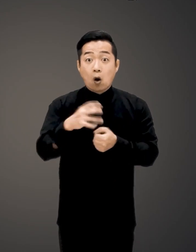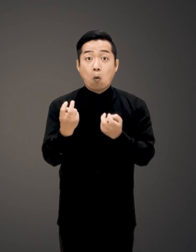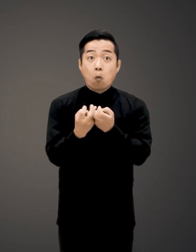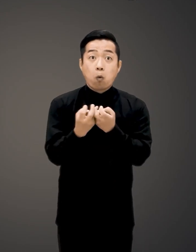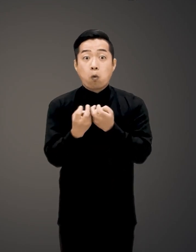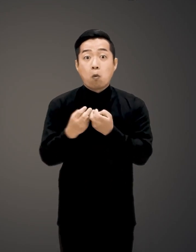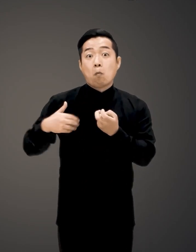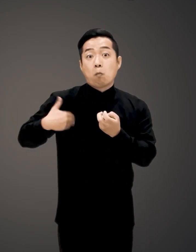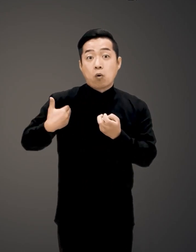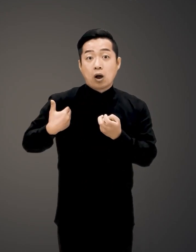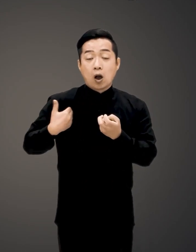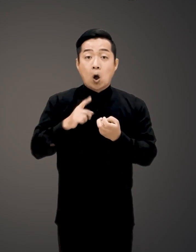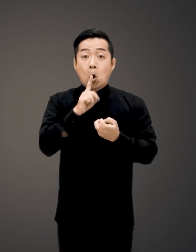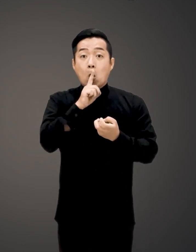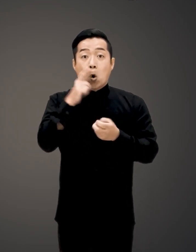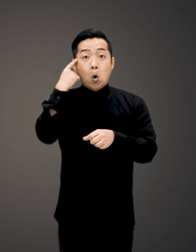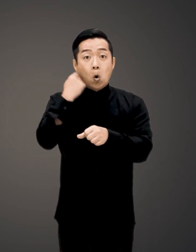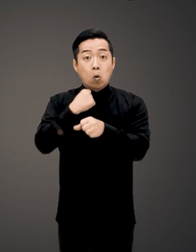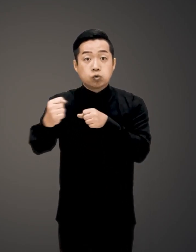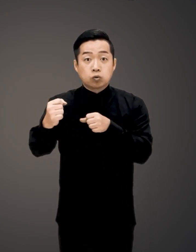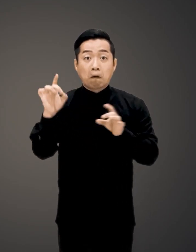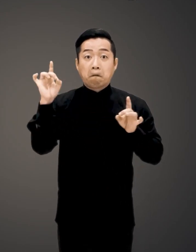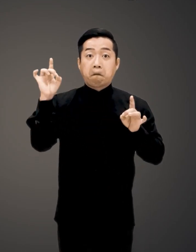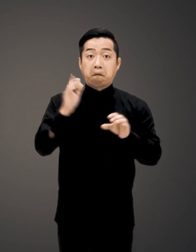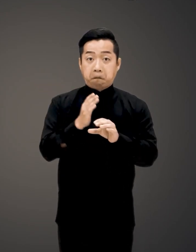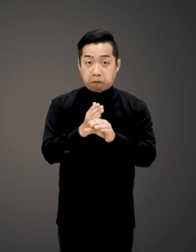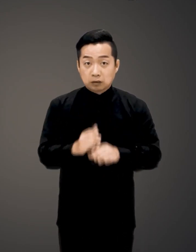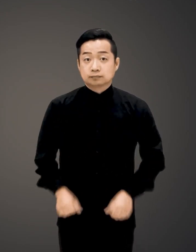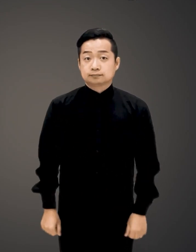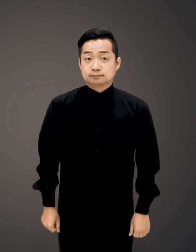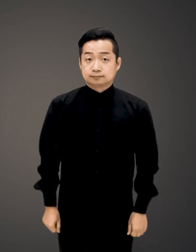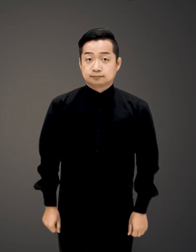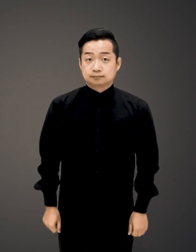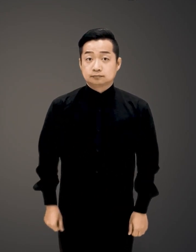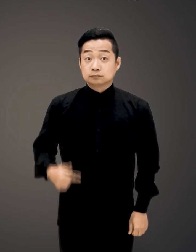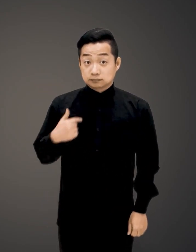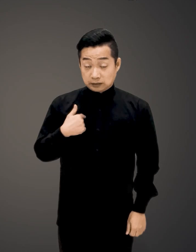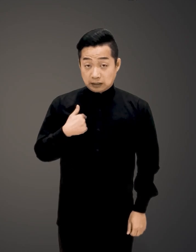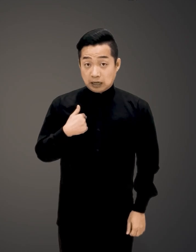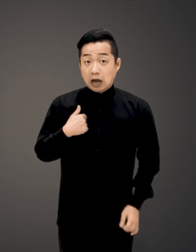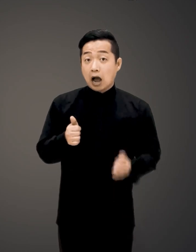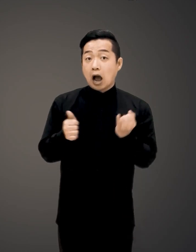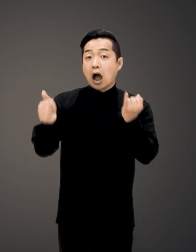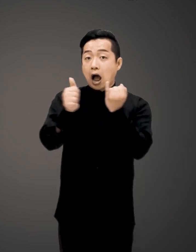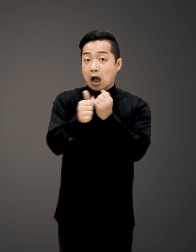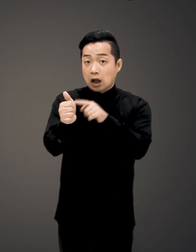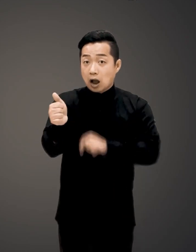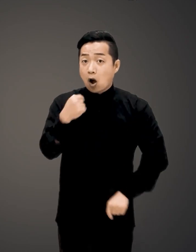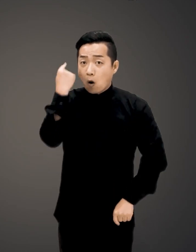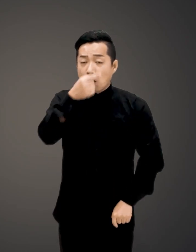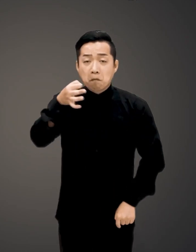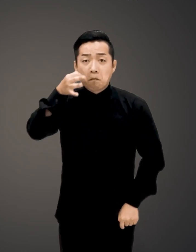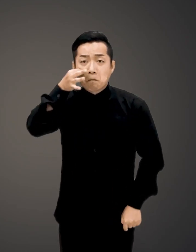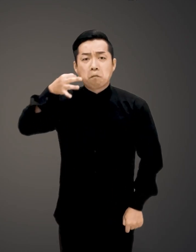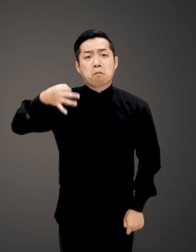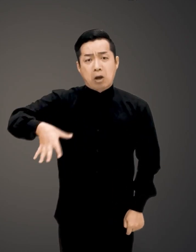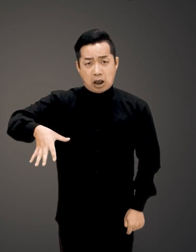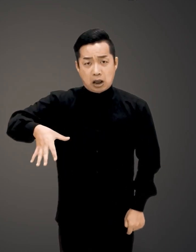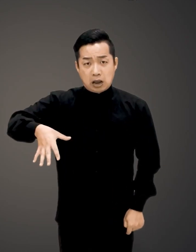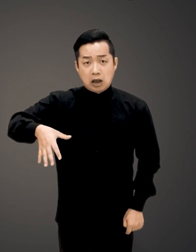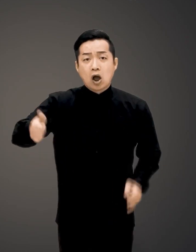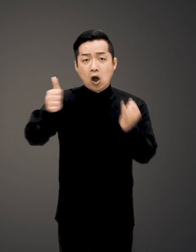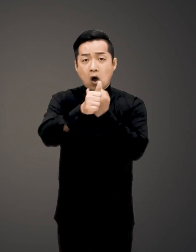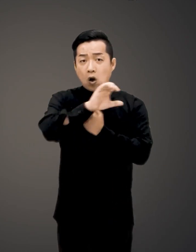어찌할 바를 모른 채 꿀먹은 벙어리처럼 입만 다물고 있었다. 나는 남편 될 사람의 얼굴도 모른